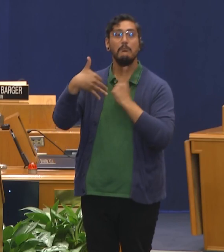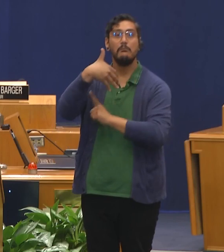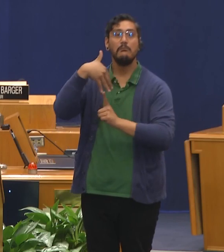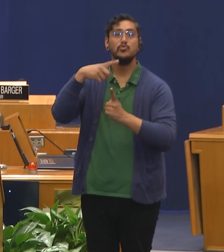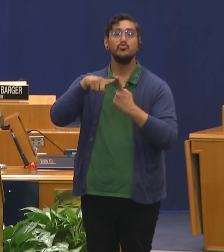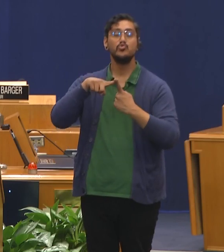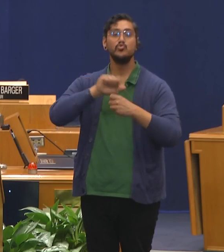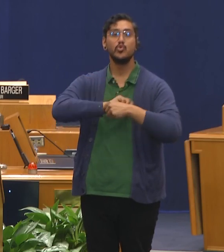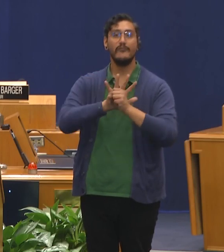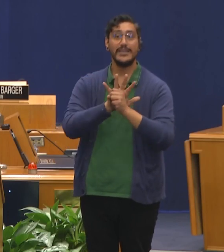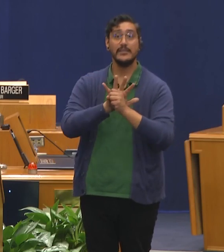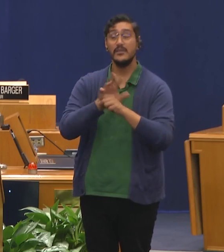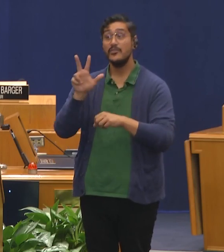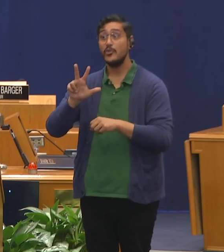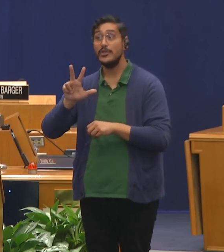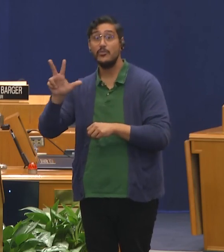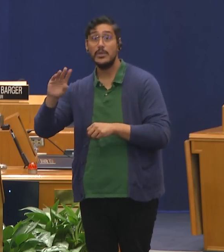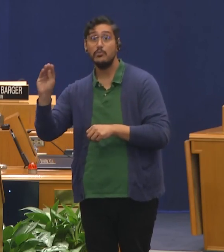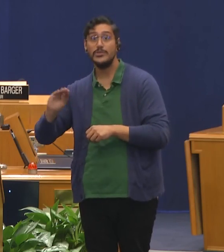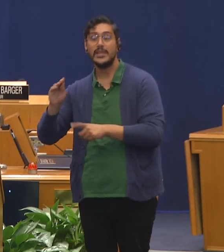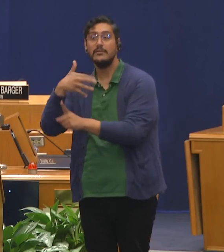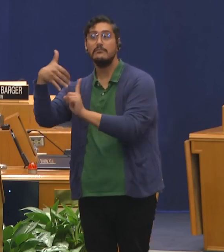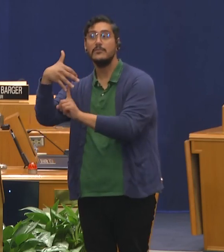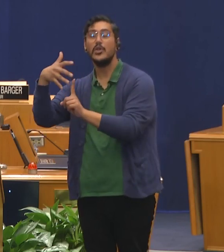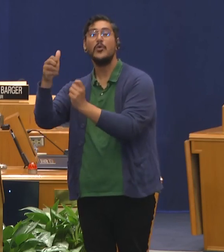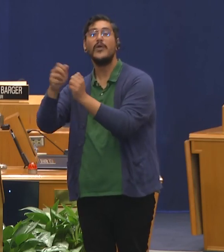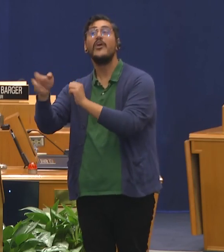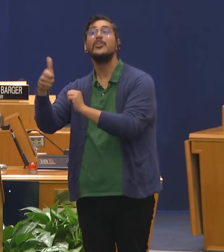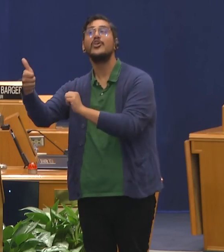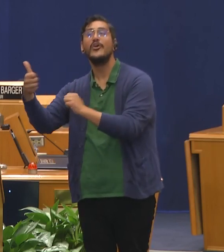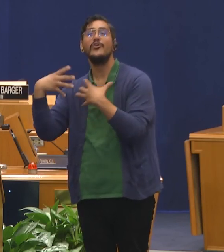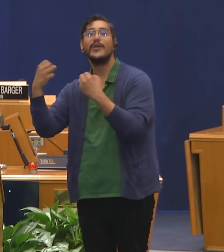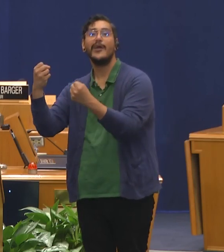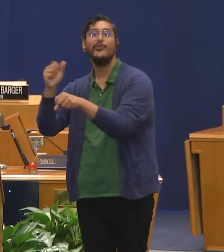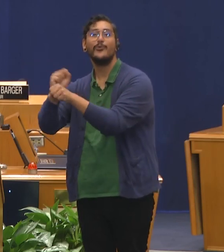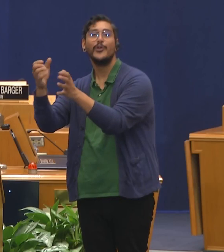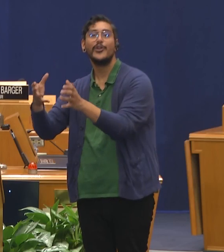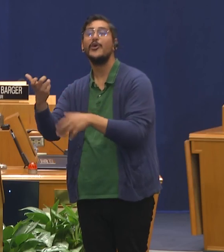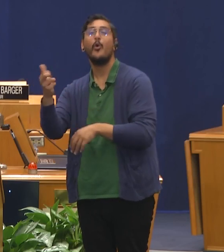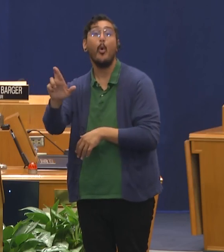y el 36% fueron expuestos por otro trabajador de salud y